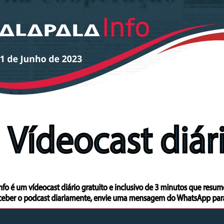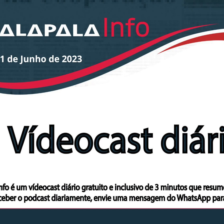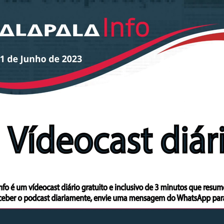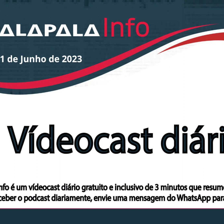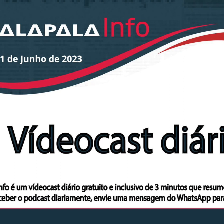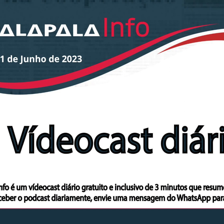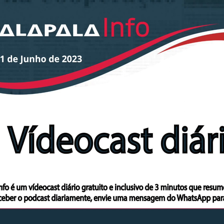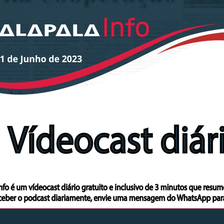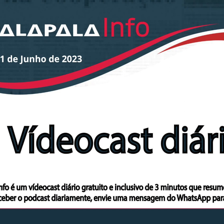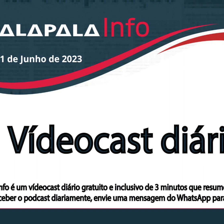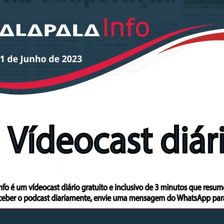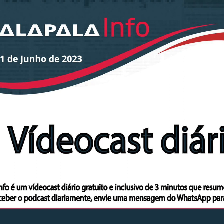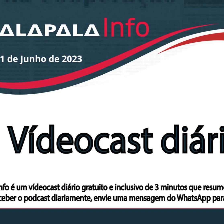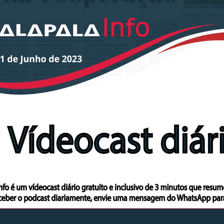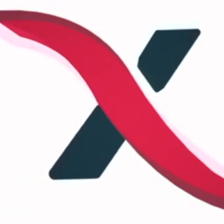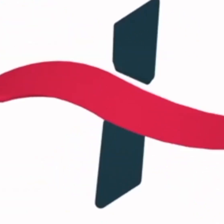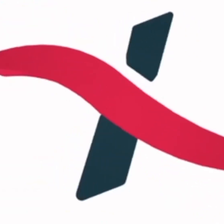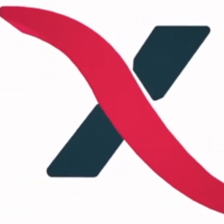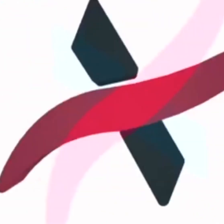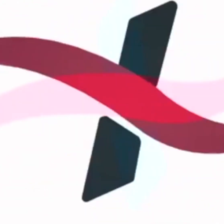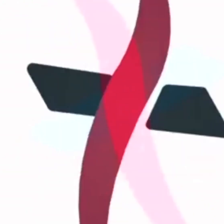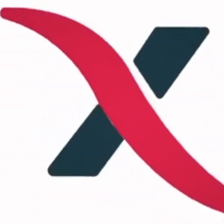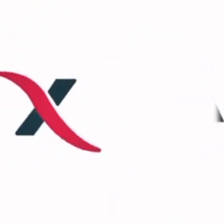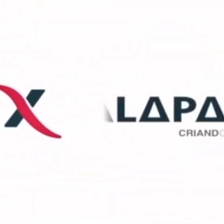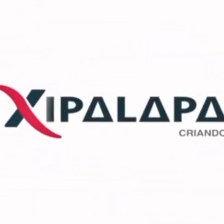Xipalapala Info, edição 1 de junho.